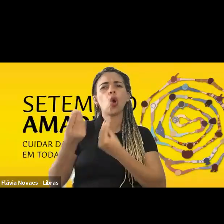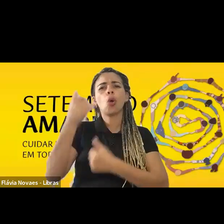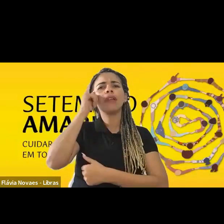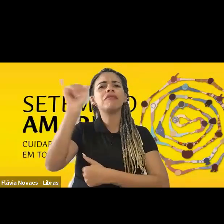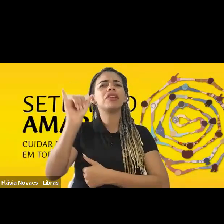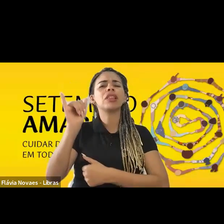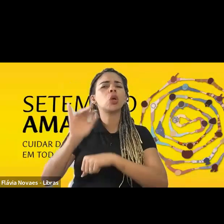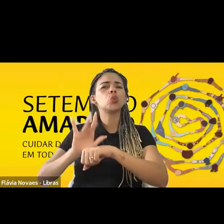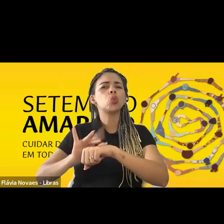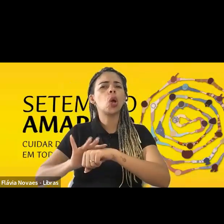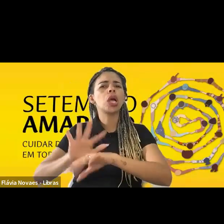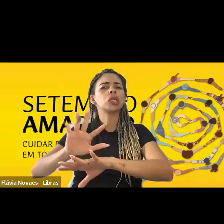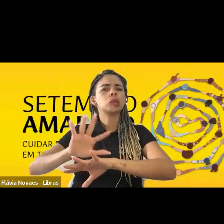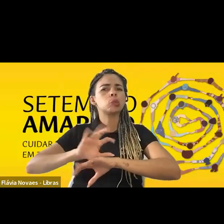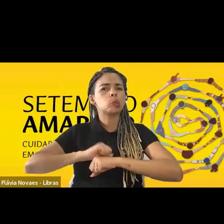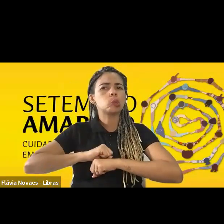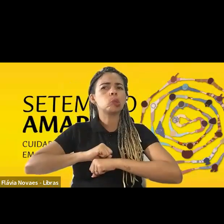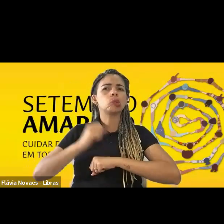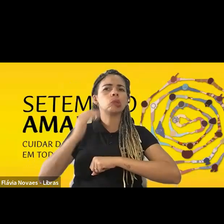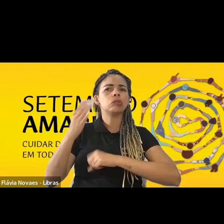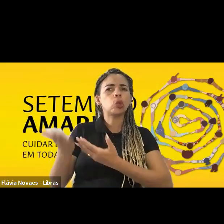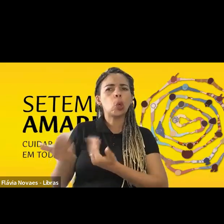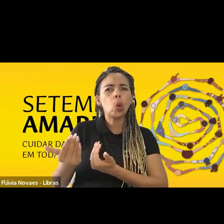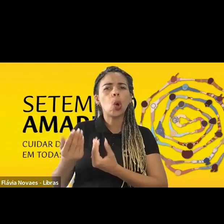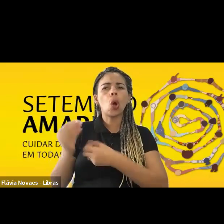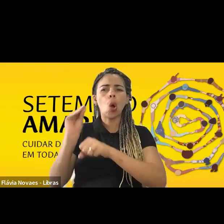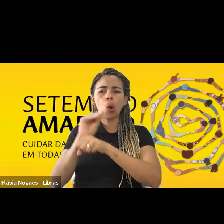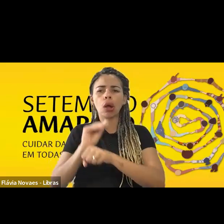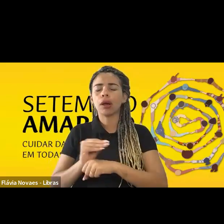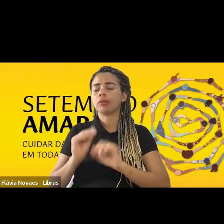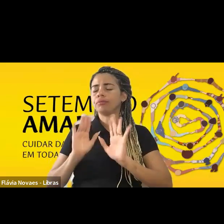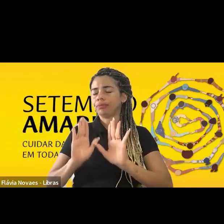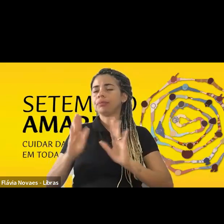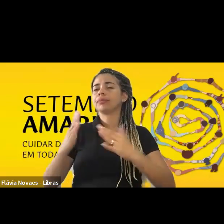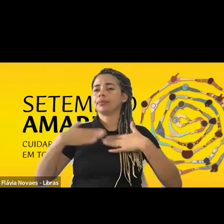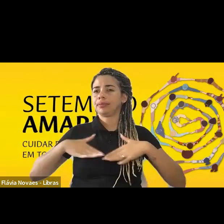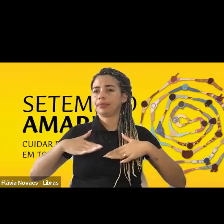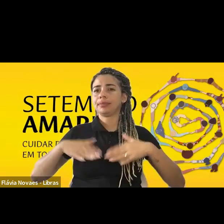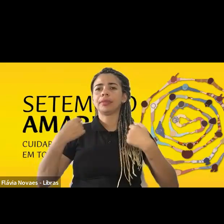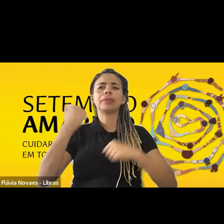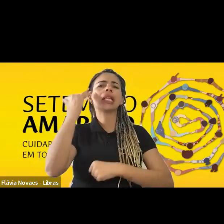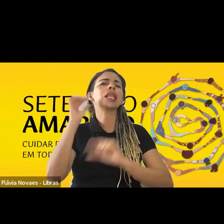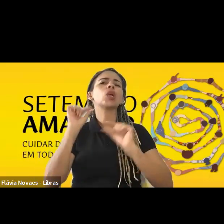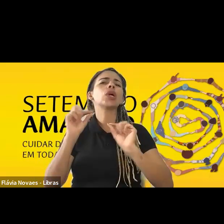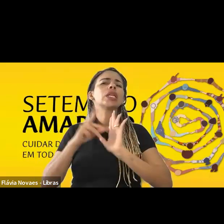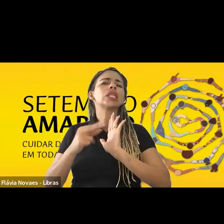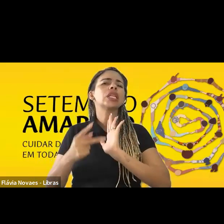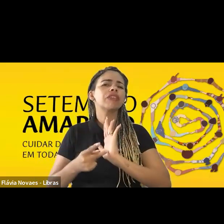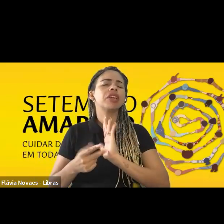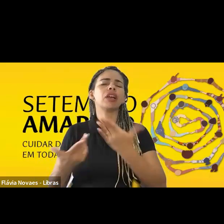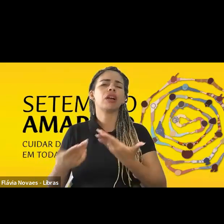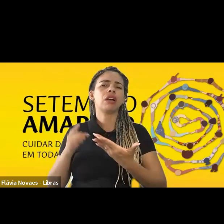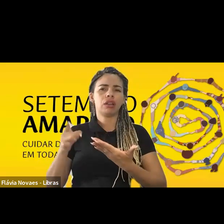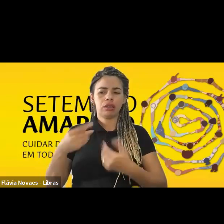qualquer modalidade de cuidado, a gente precisa entender o que é adolescência, o que passa na vida